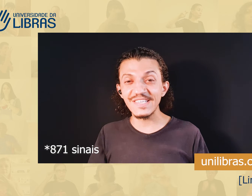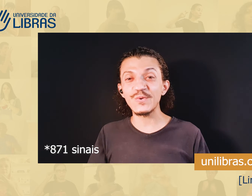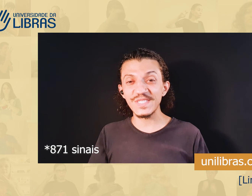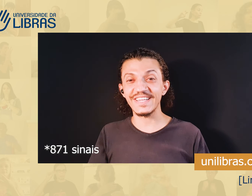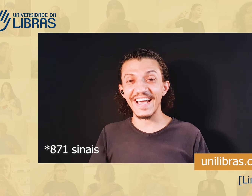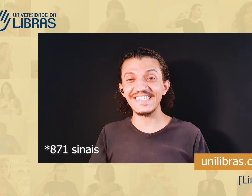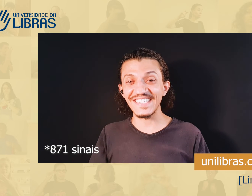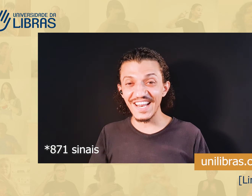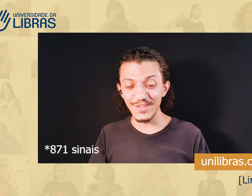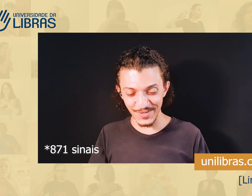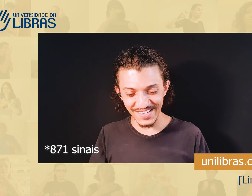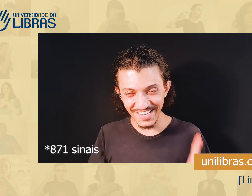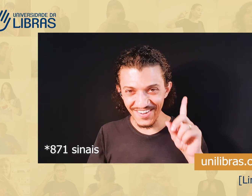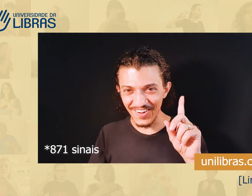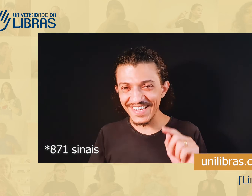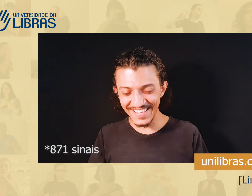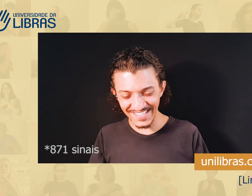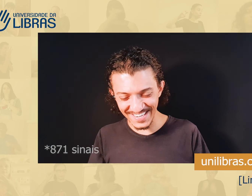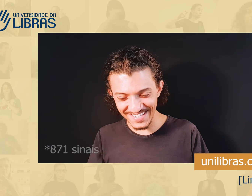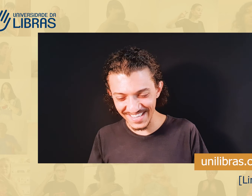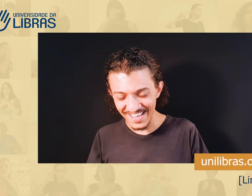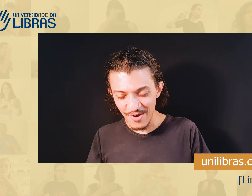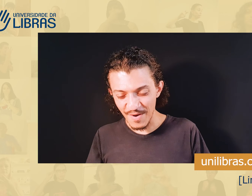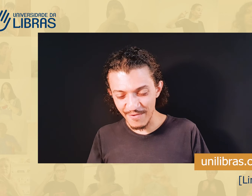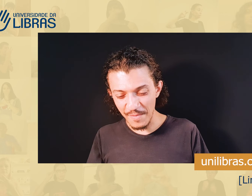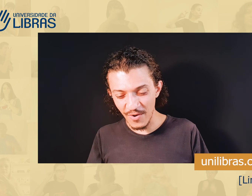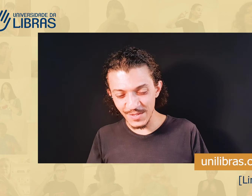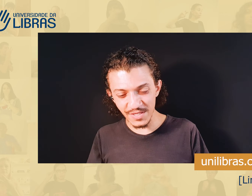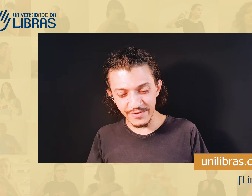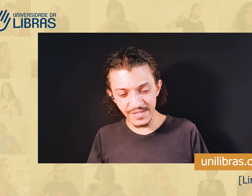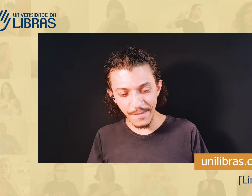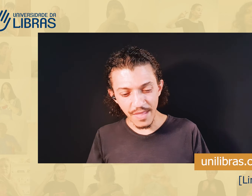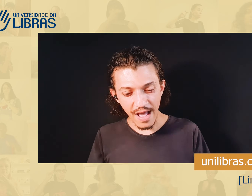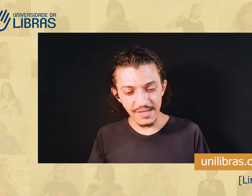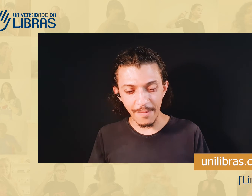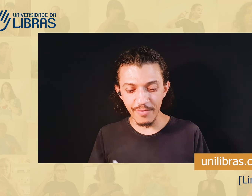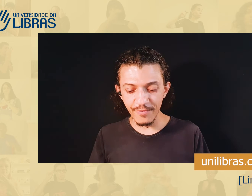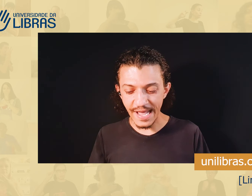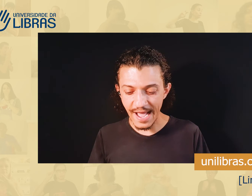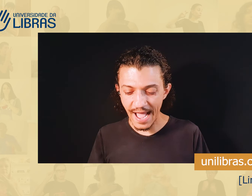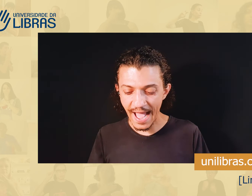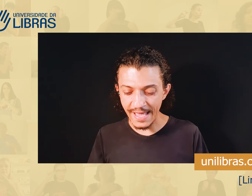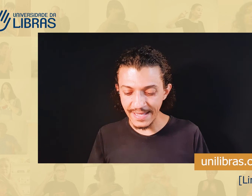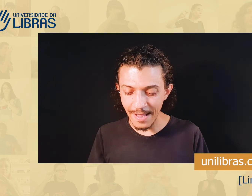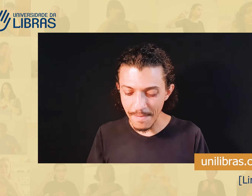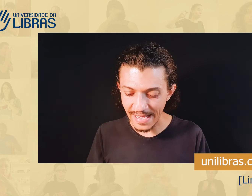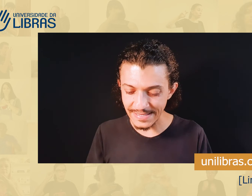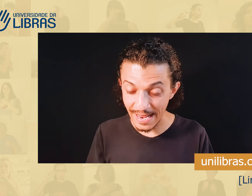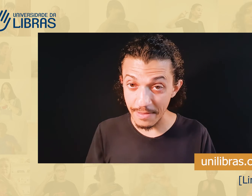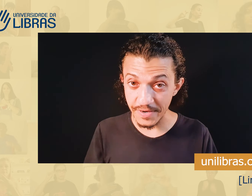875 sinais escritos. Olha que interessante, hein? Uma forma ótima de você se aprofundar ainda mais na Libras.